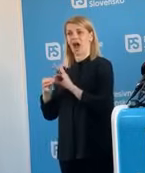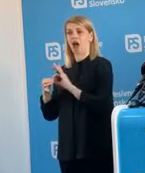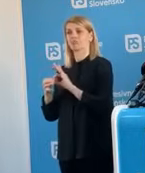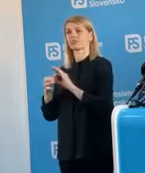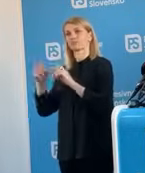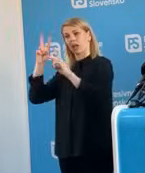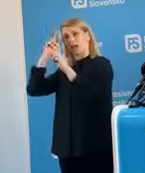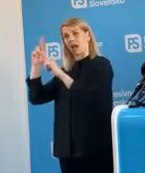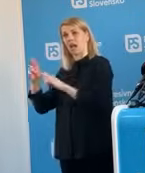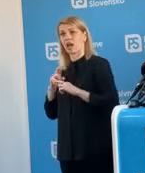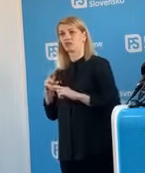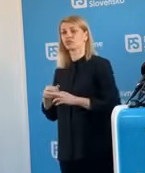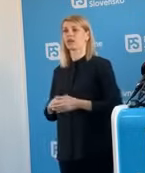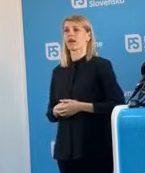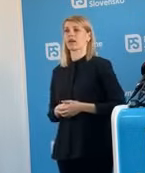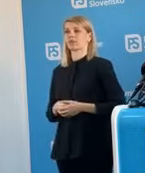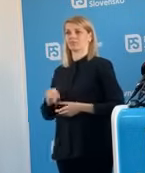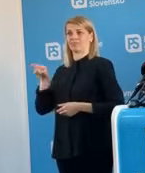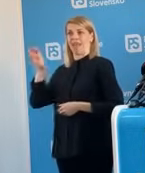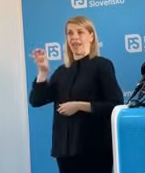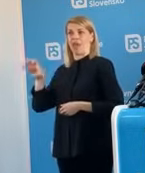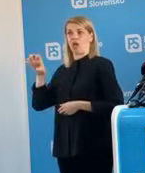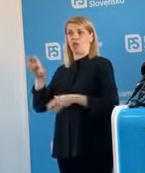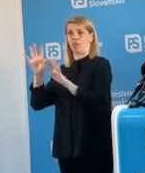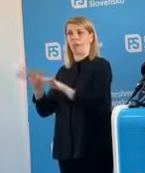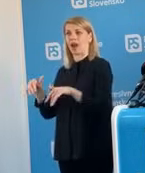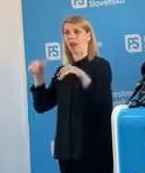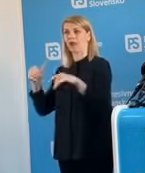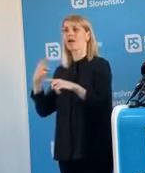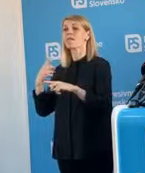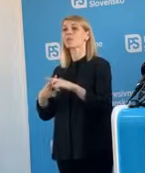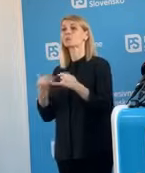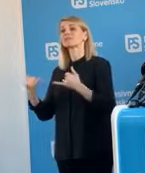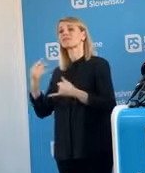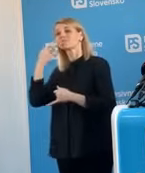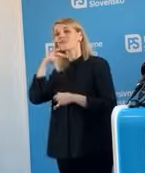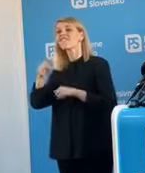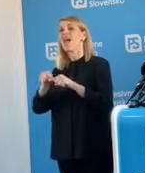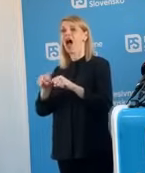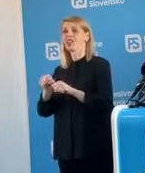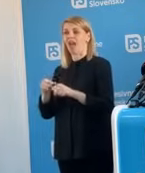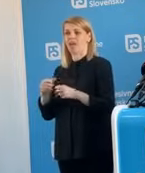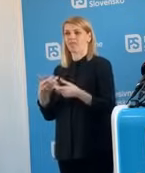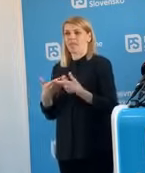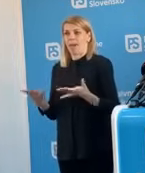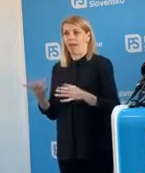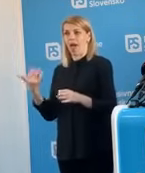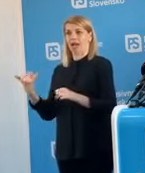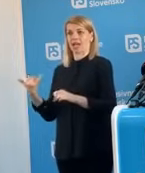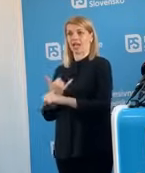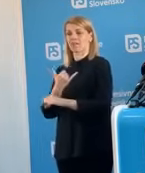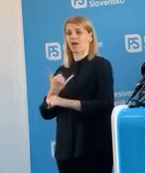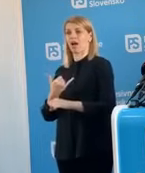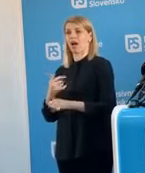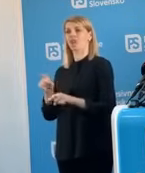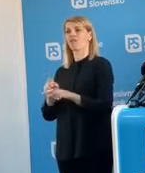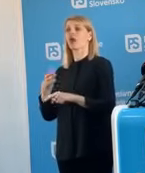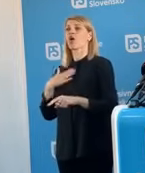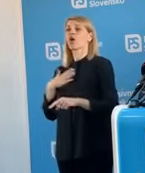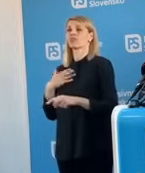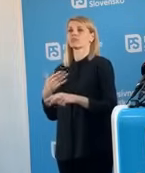rešpekt, všetko, čo tejto vláde v súčasnosti chýba a všetko, čo nás momentálne ako